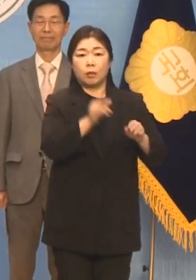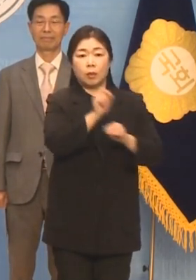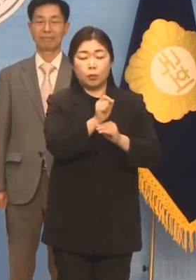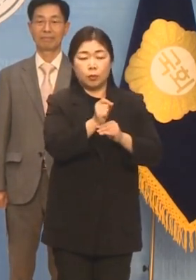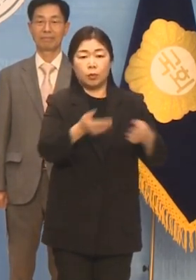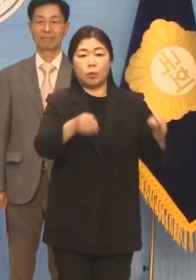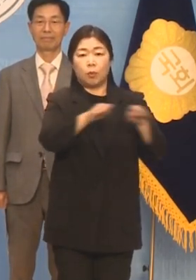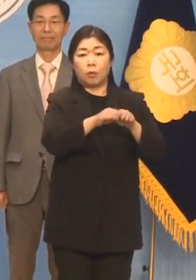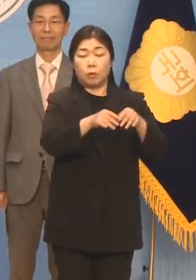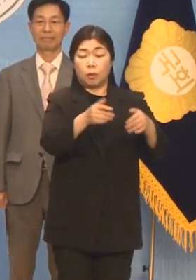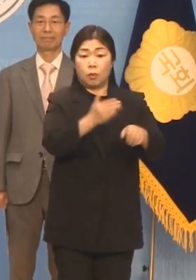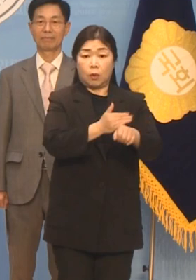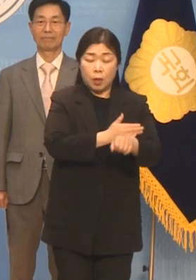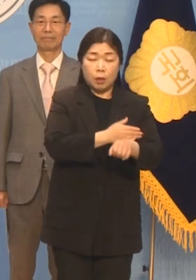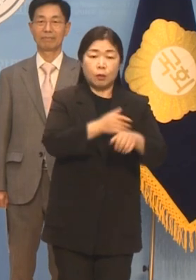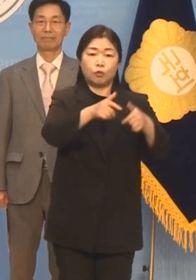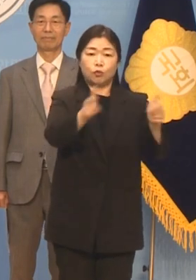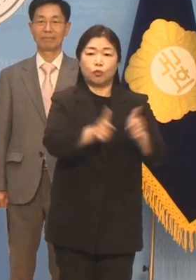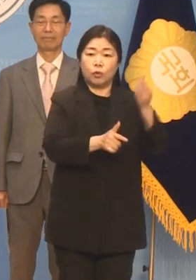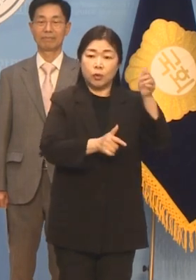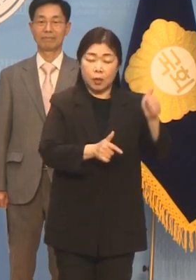과장, 국장을 거쳐